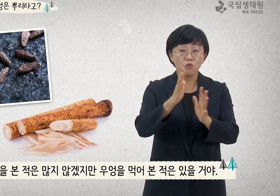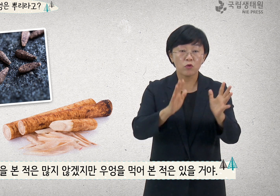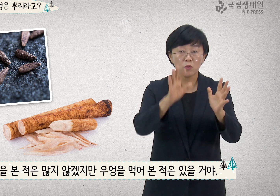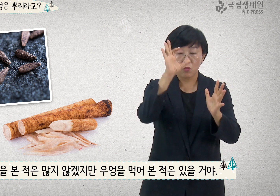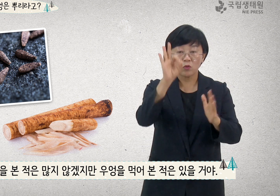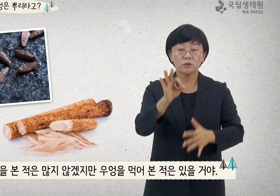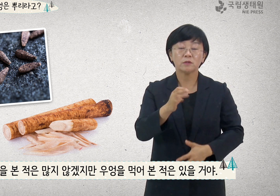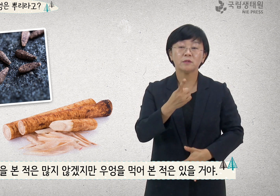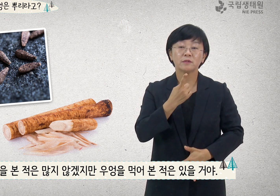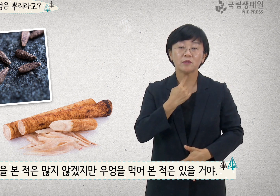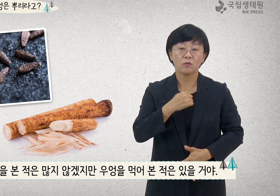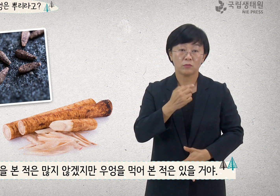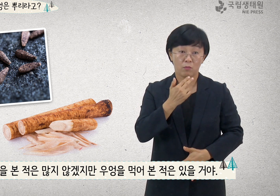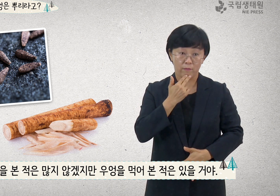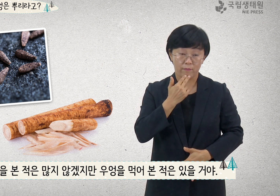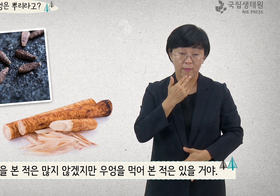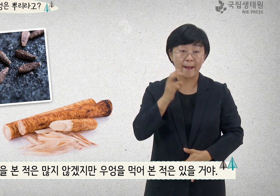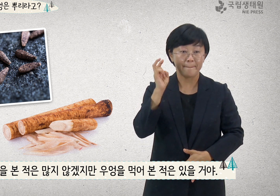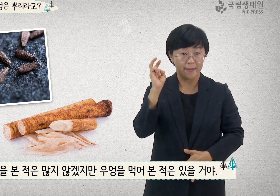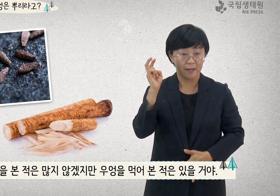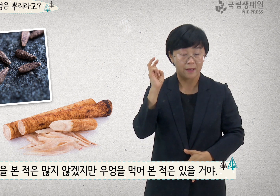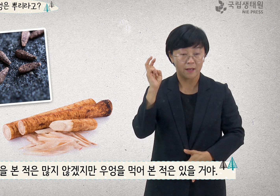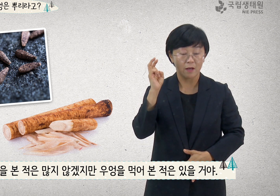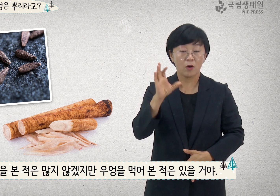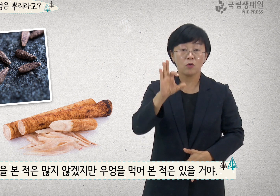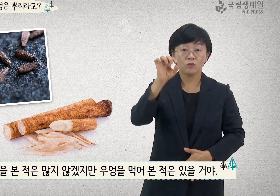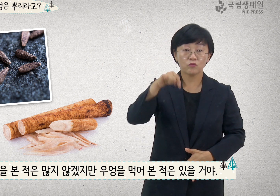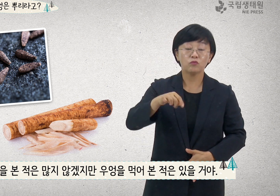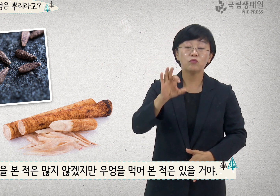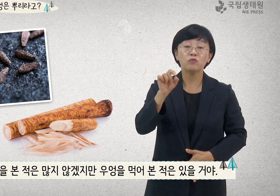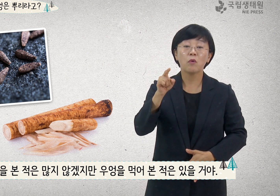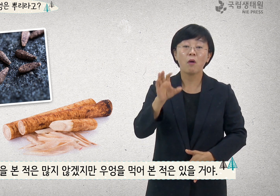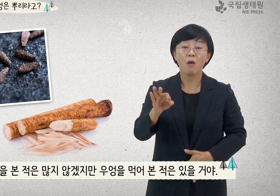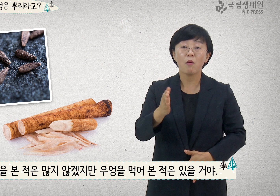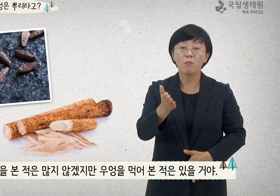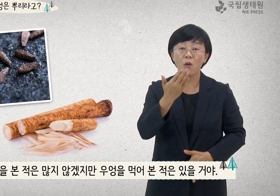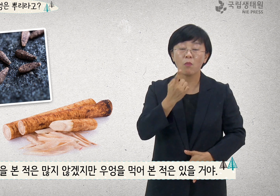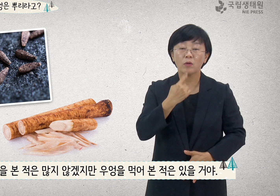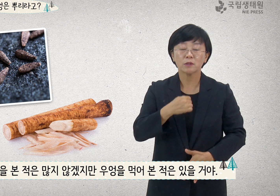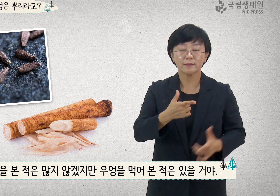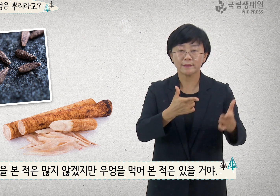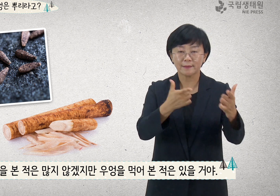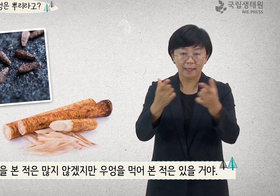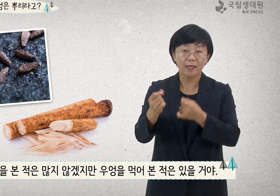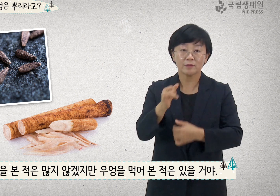우엉풀을 본 적은 많지 않겠지만 우엉을 먹어본 적은 있을 거야.